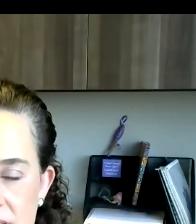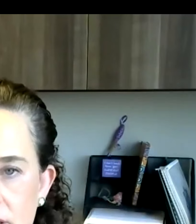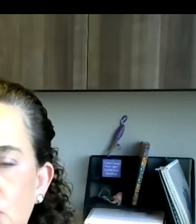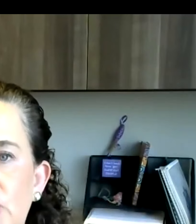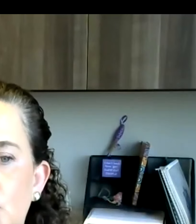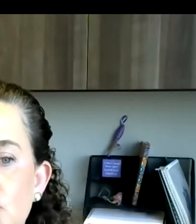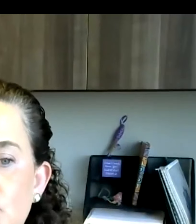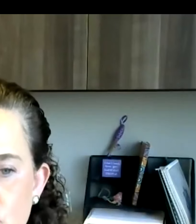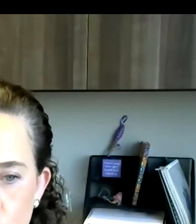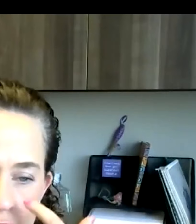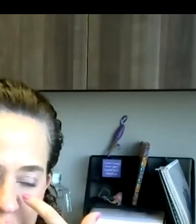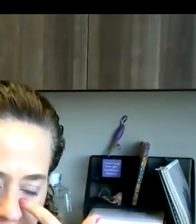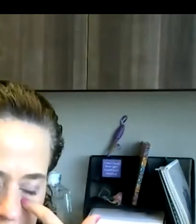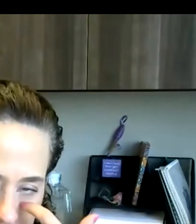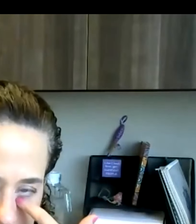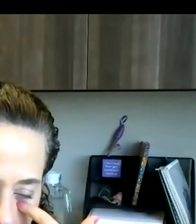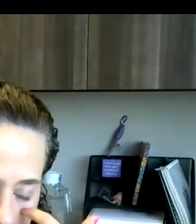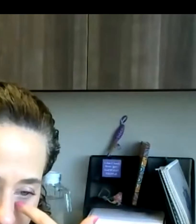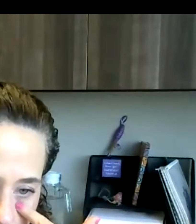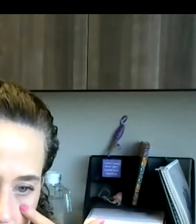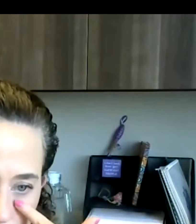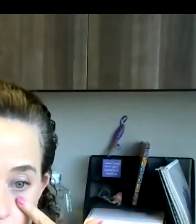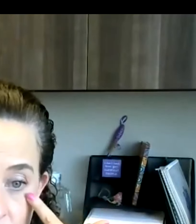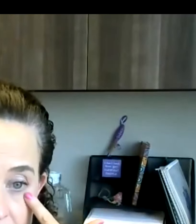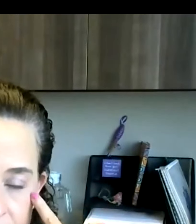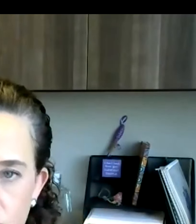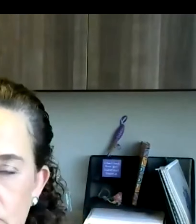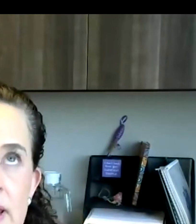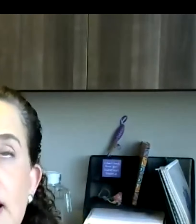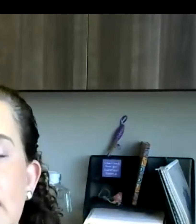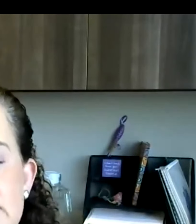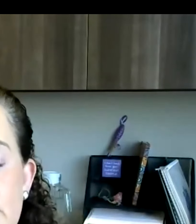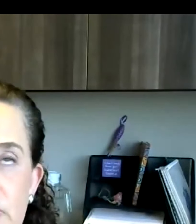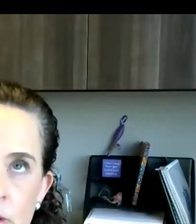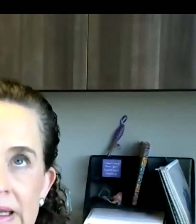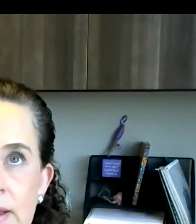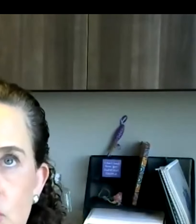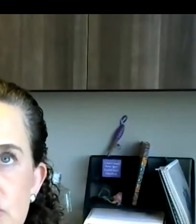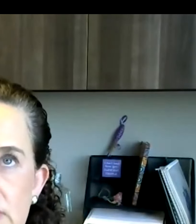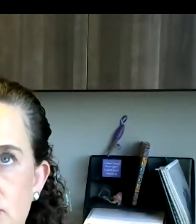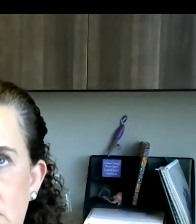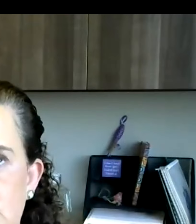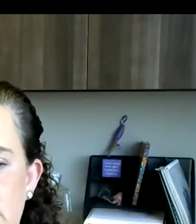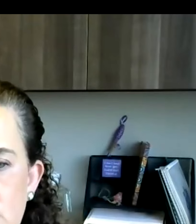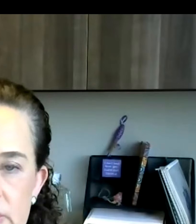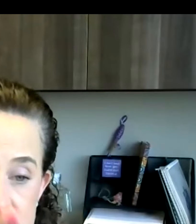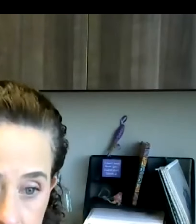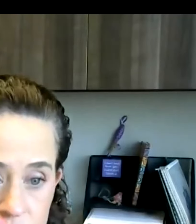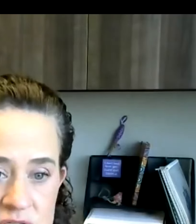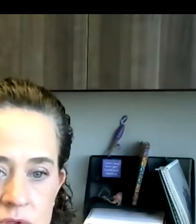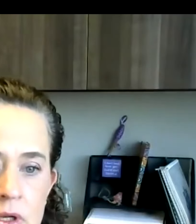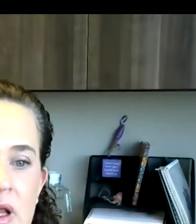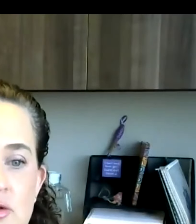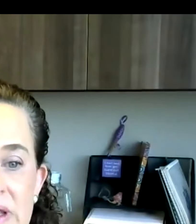medios electrónicos sonoros, cuando es como por ejemplo por teléfono, cuando, por favor marque 1 si quiere escuchar nuestro aviso de